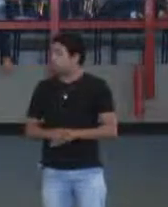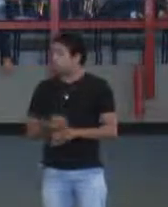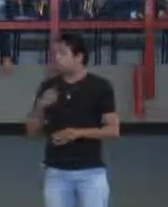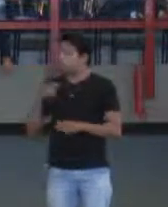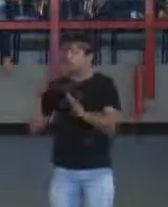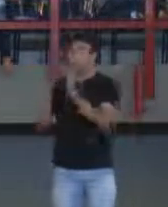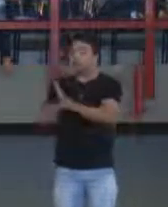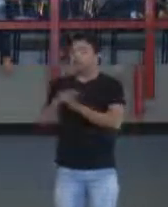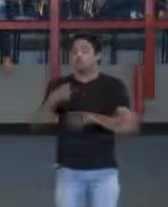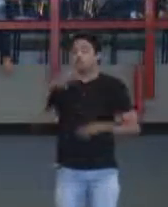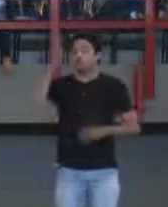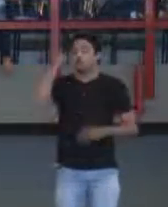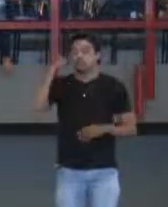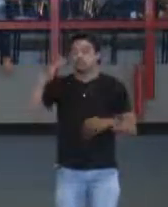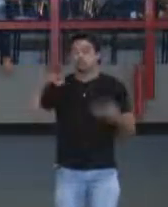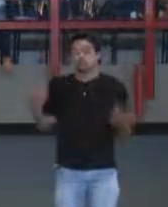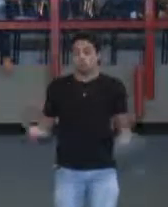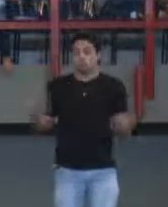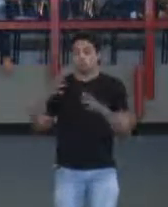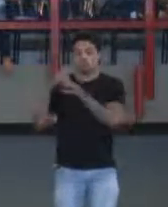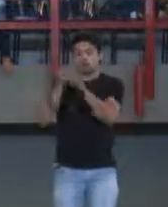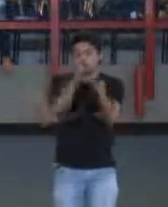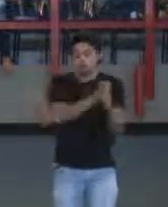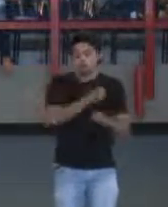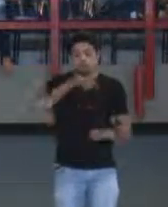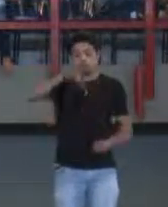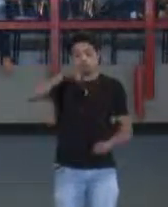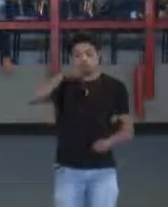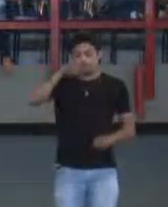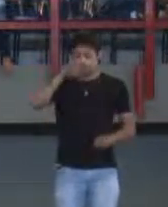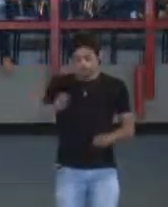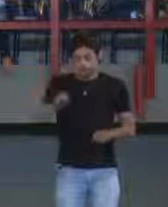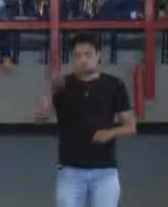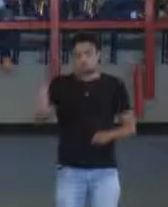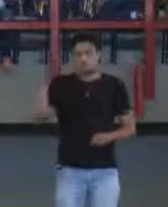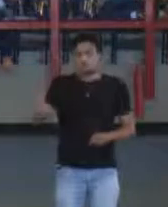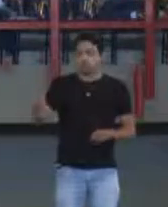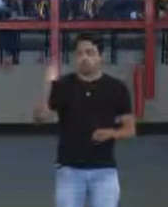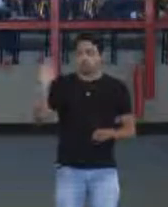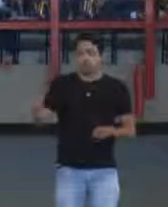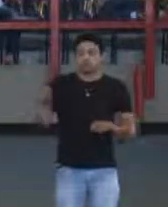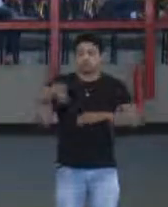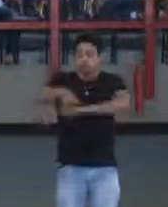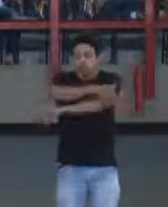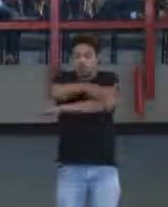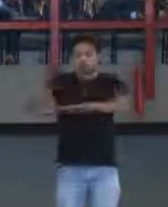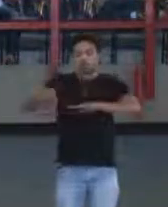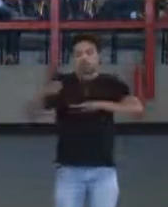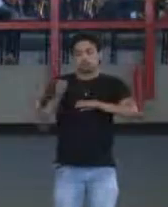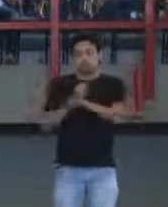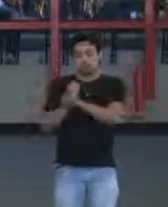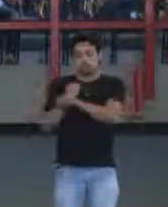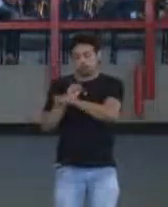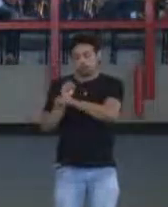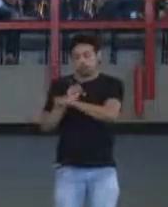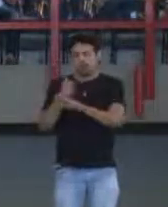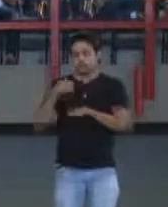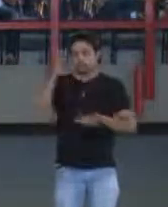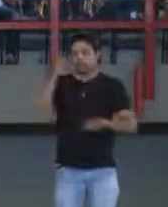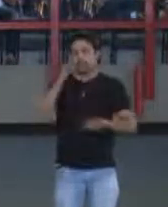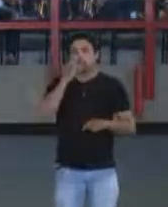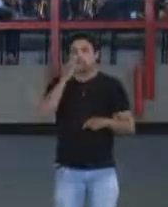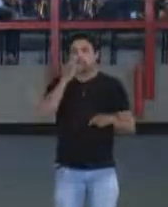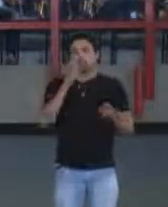ele quer saber a média da velocidade dos carros que trafegaram nessa avenida. Saber a média